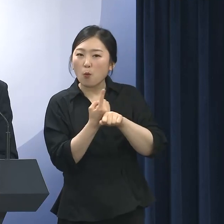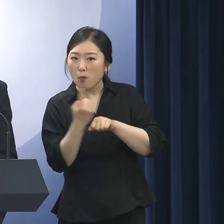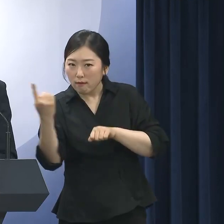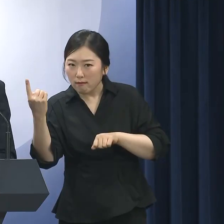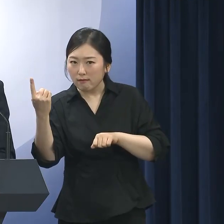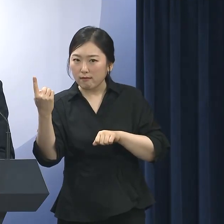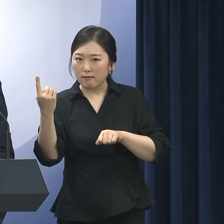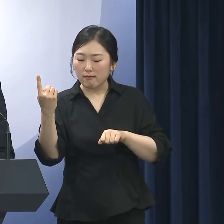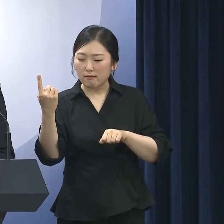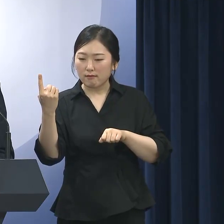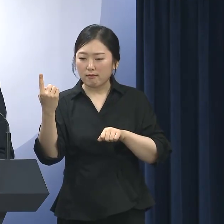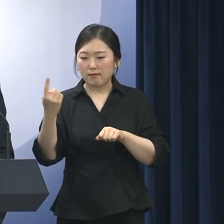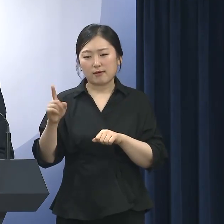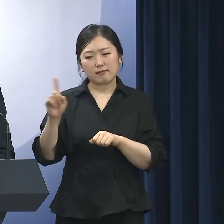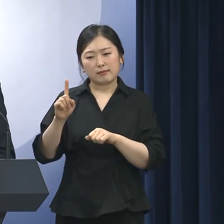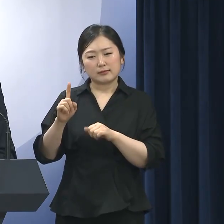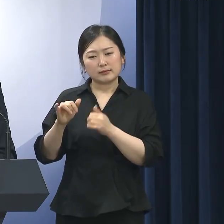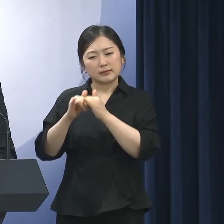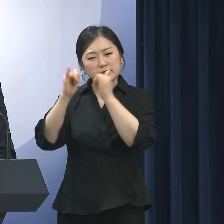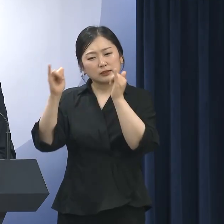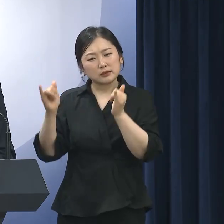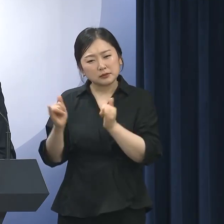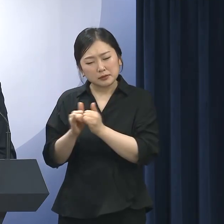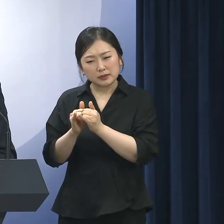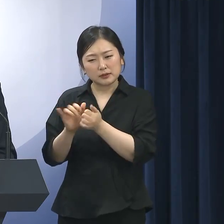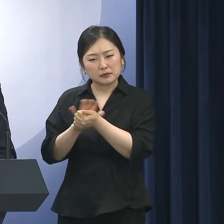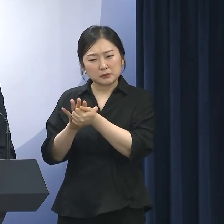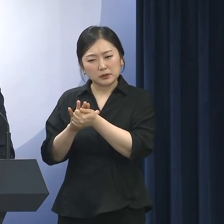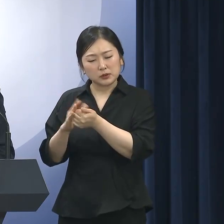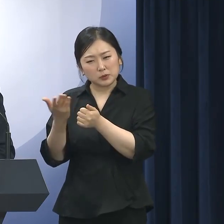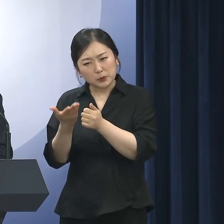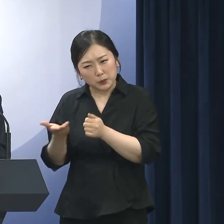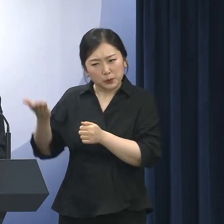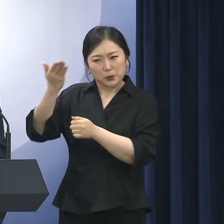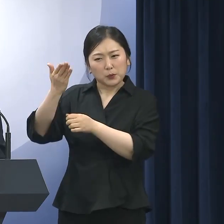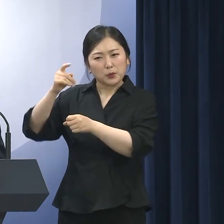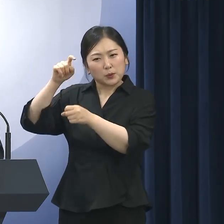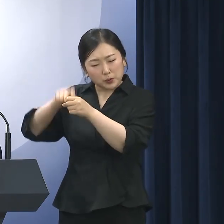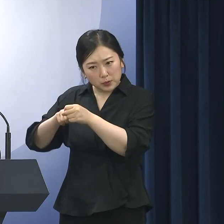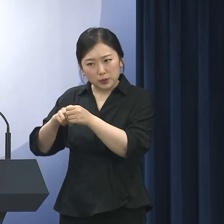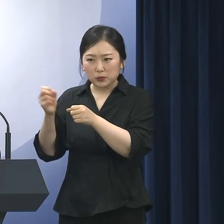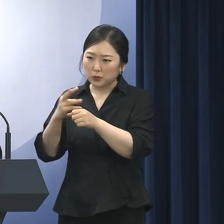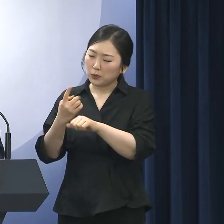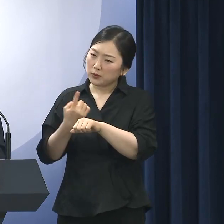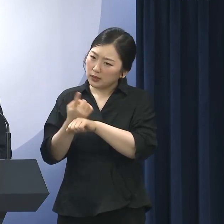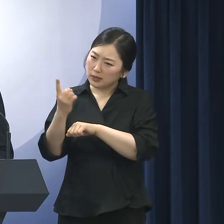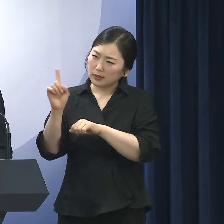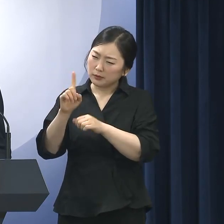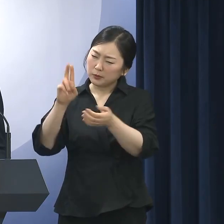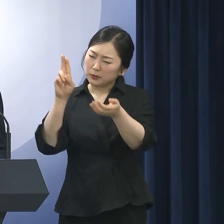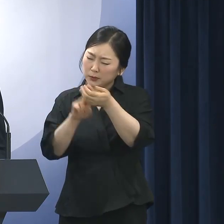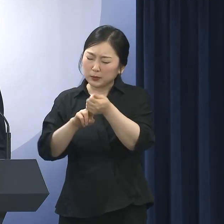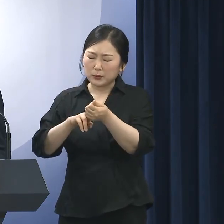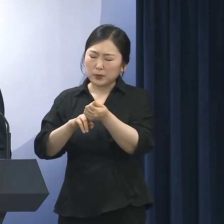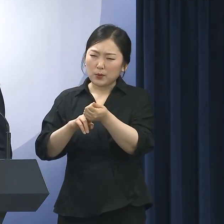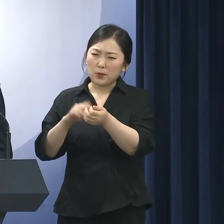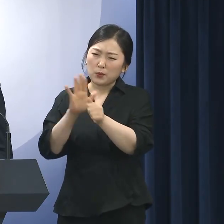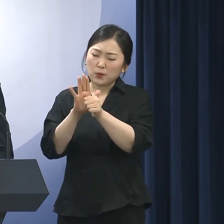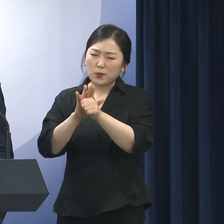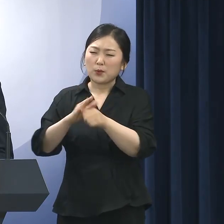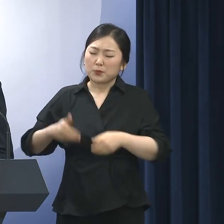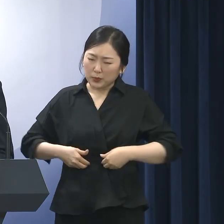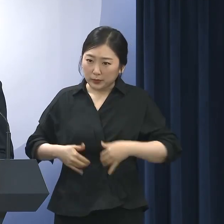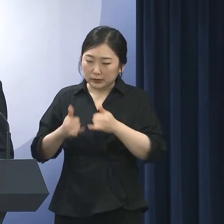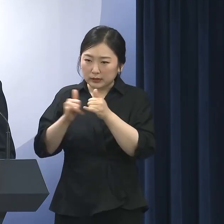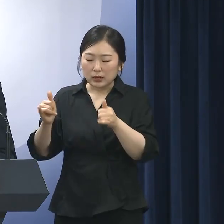고도화의 일환 또는 후속 조치로 검토 중인 사각지대 해소 방안이 있을까요? 예, 이 김지영